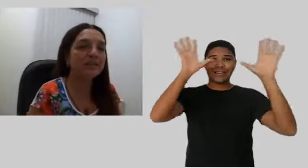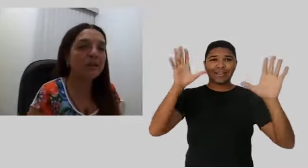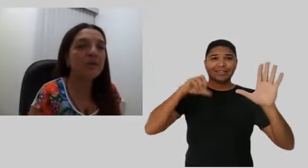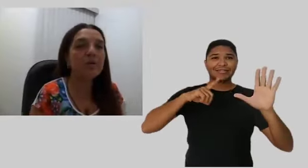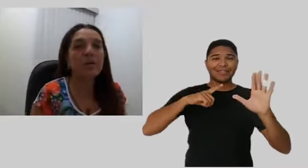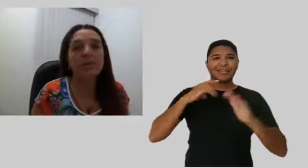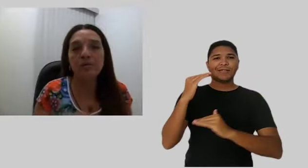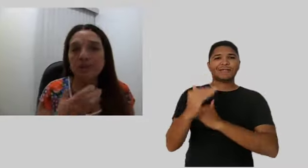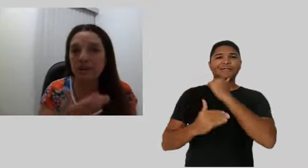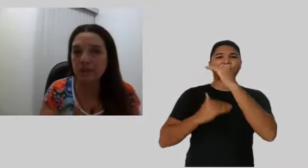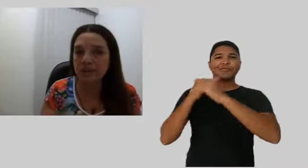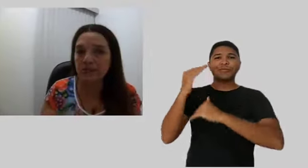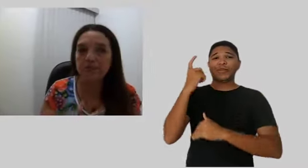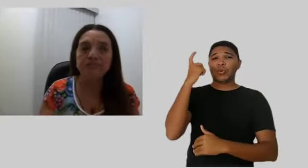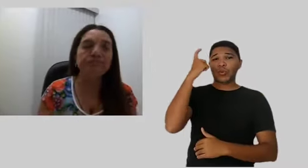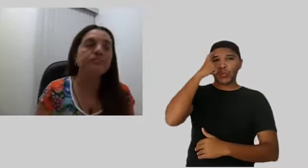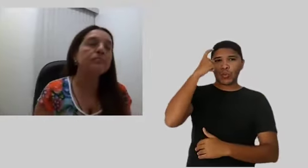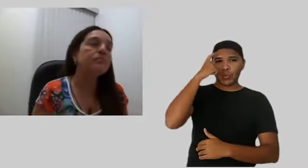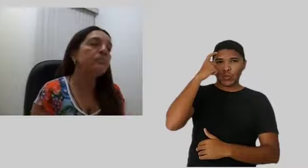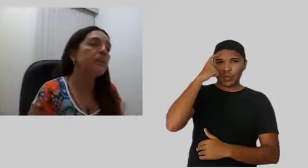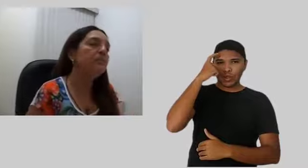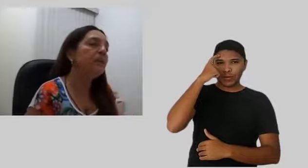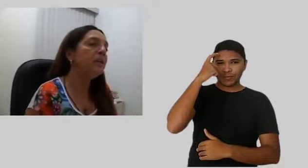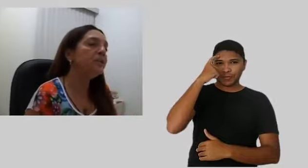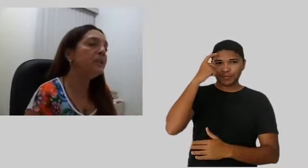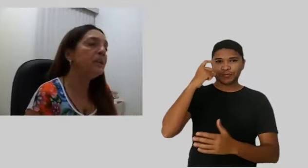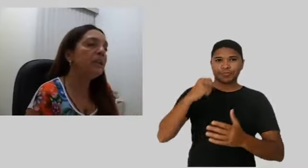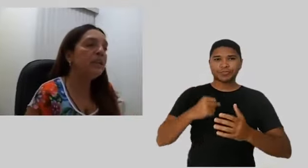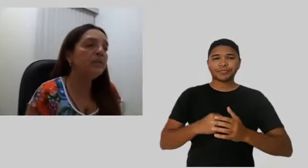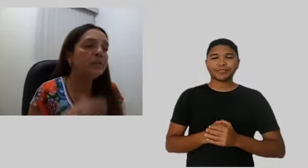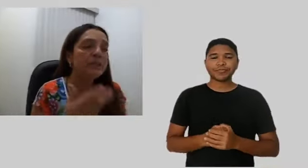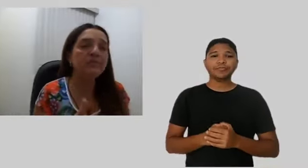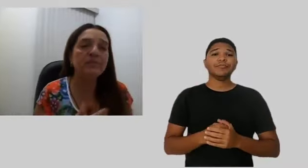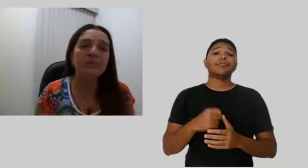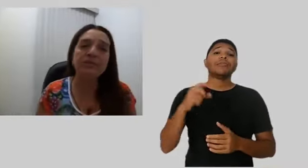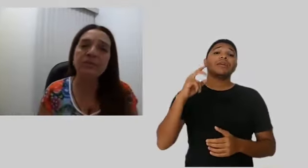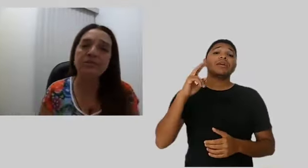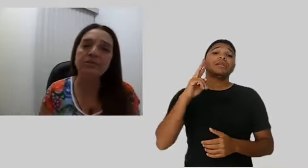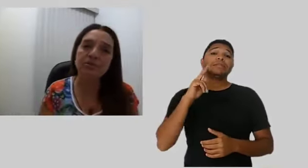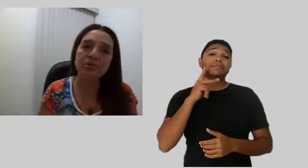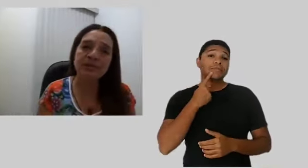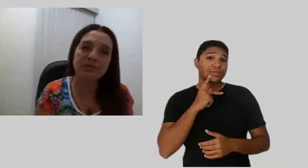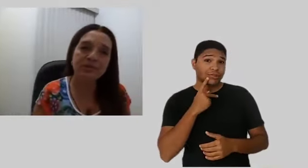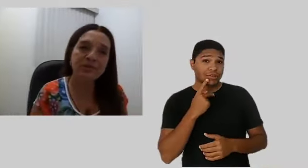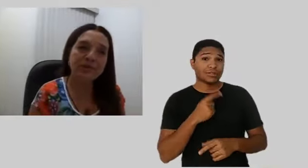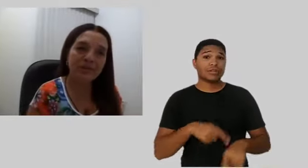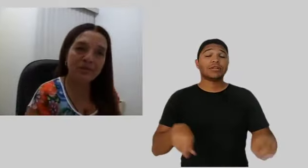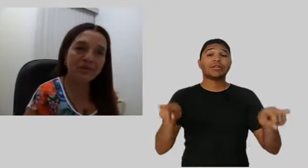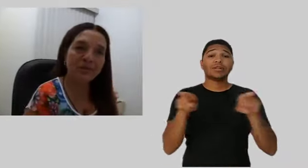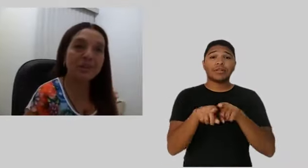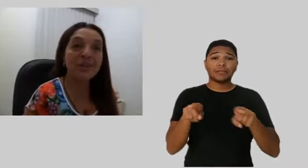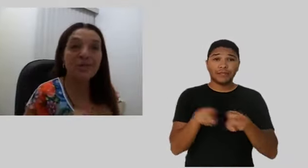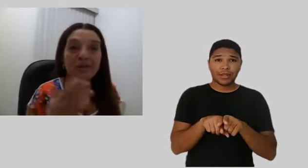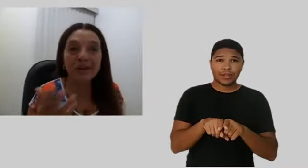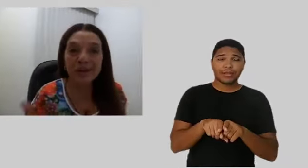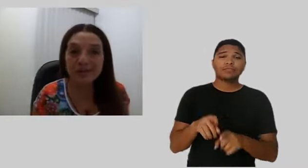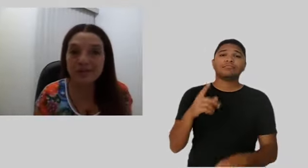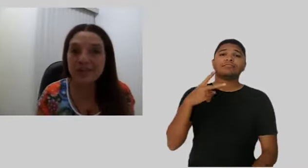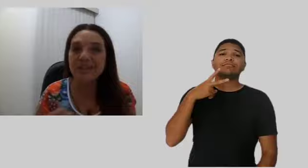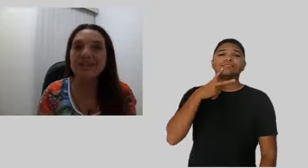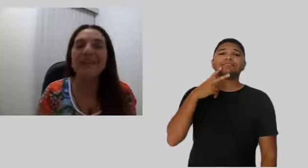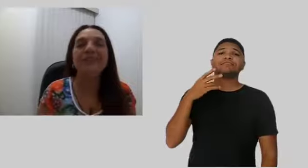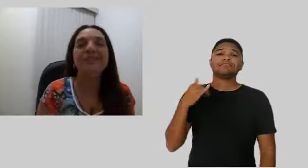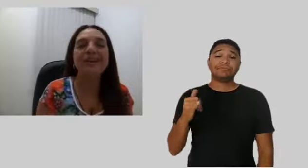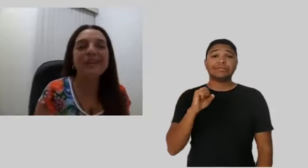desenvolvimento intelectual, cognitivo em Piaget e o desenvolvimento dos conceitos em Vygotsky.